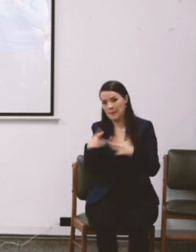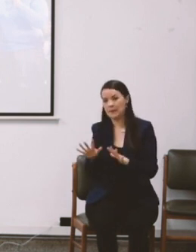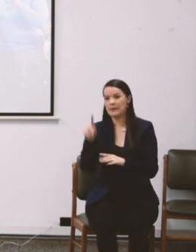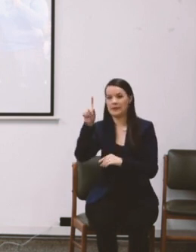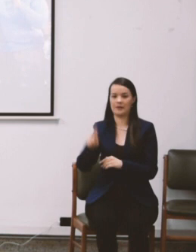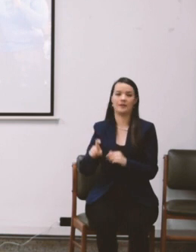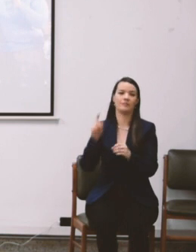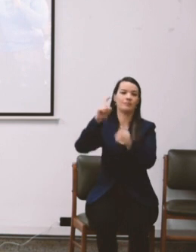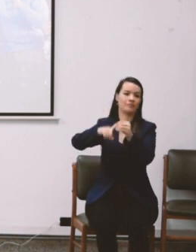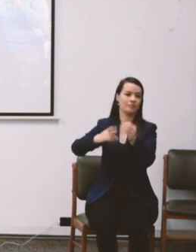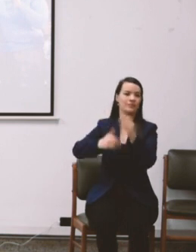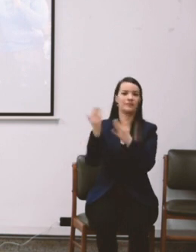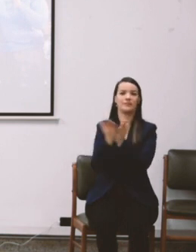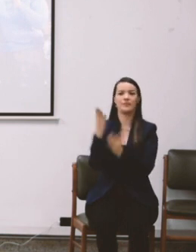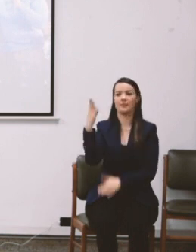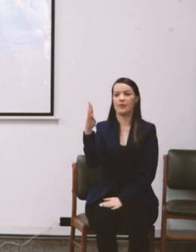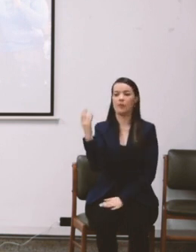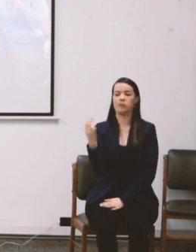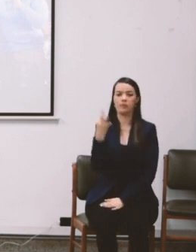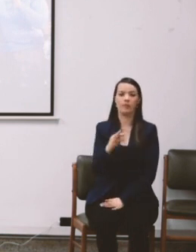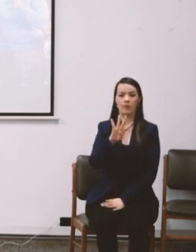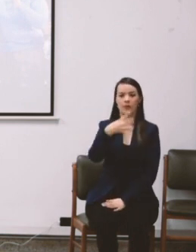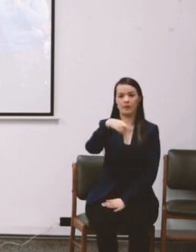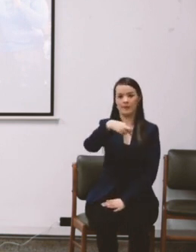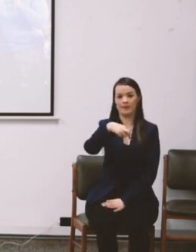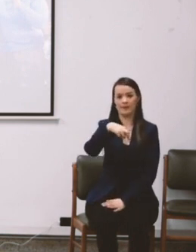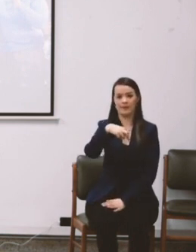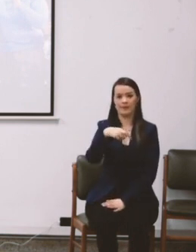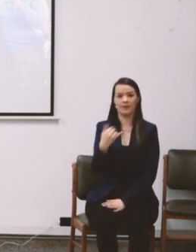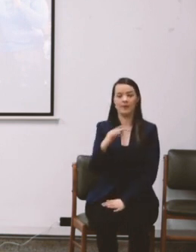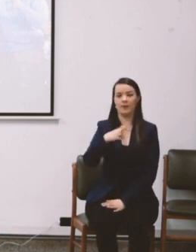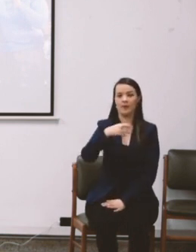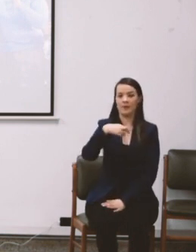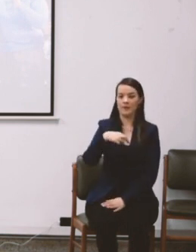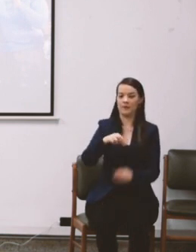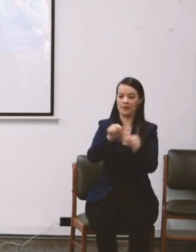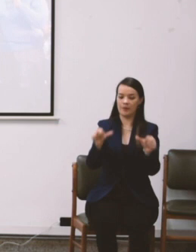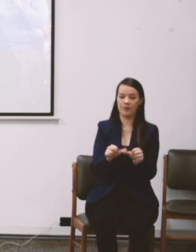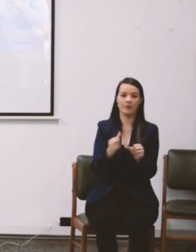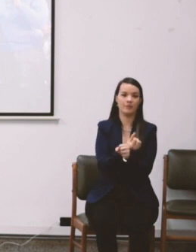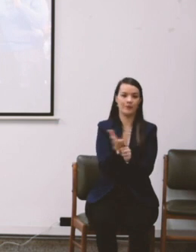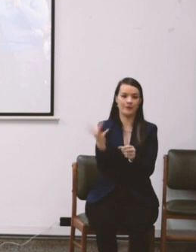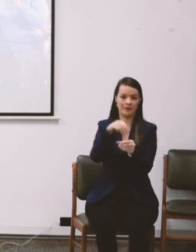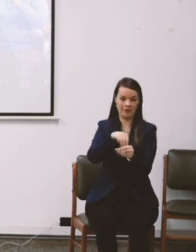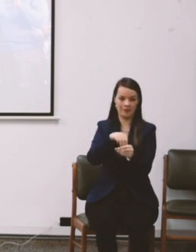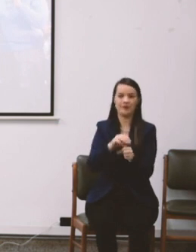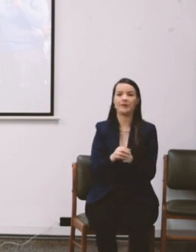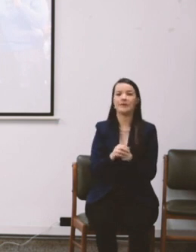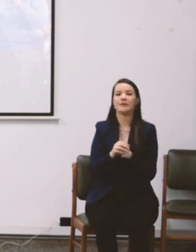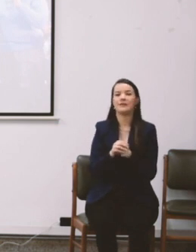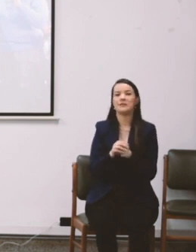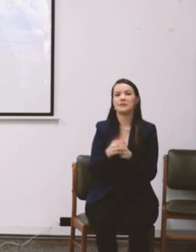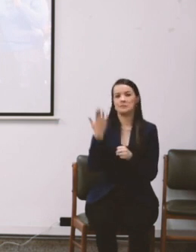a la secundaria, pero está en cuarto de primaria, ¿no? Está en un aula multigrado y de